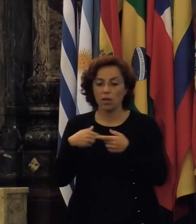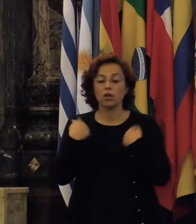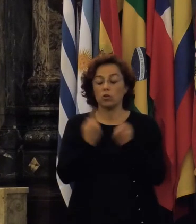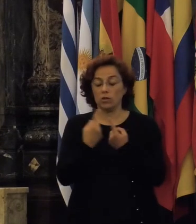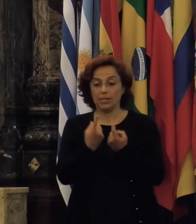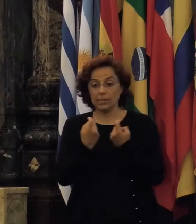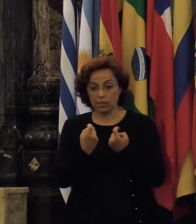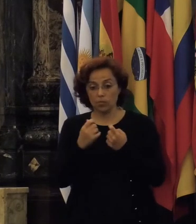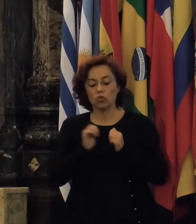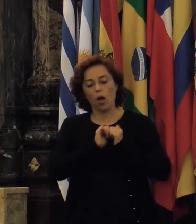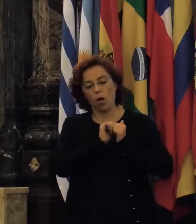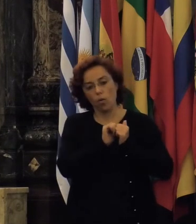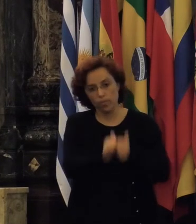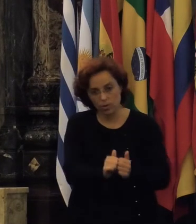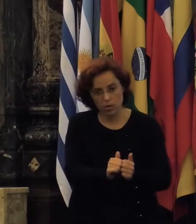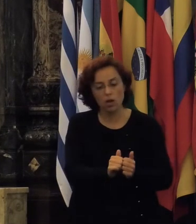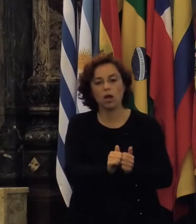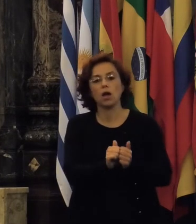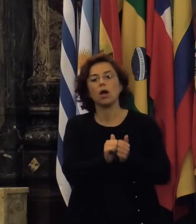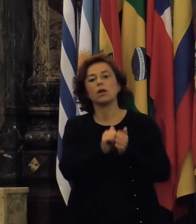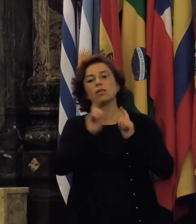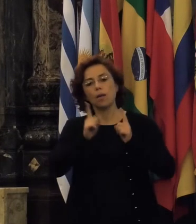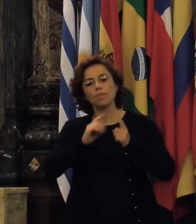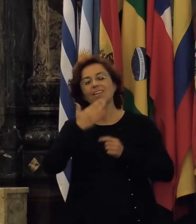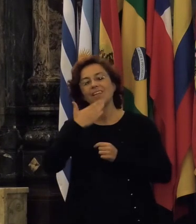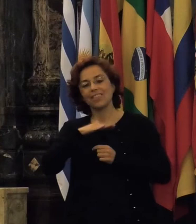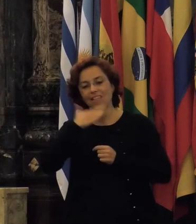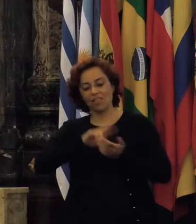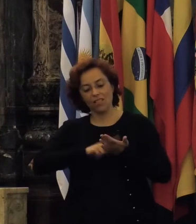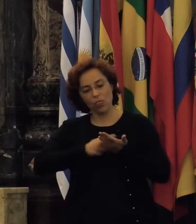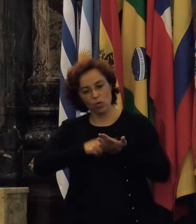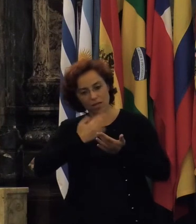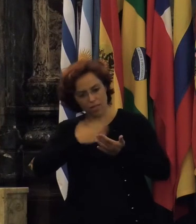de acompañamiento y de traducción.